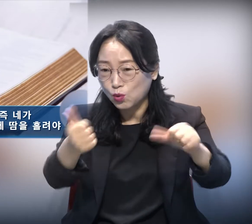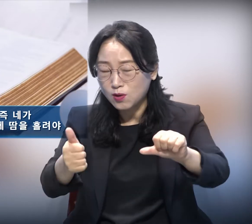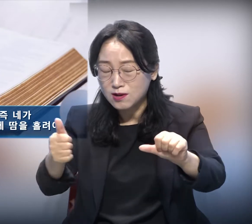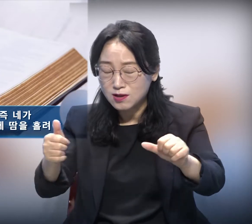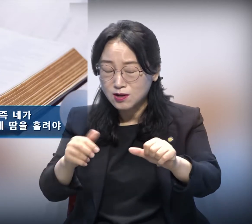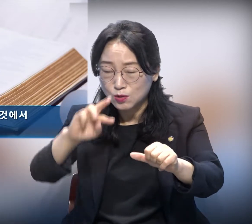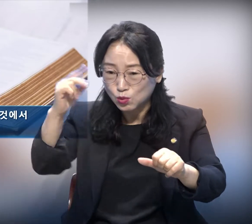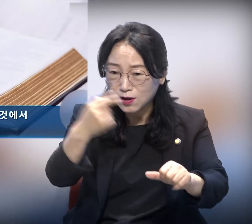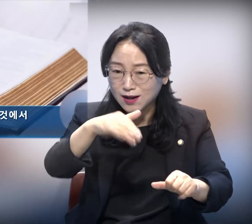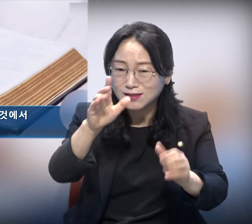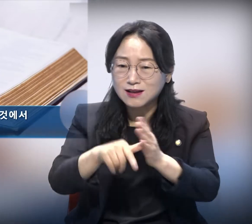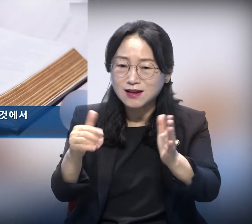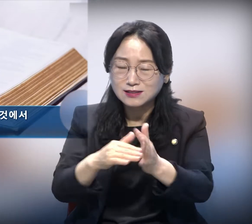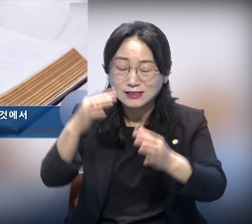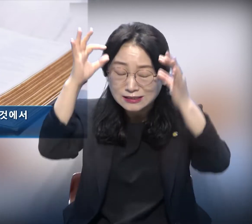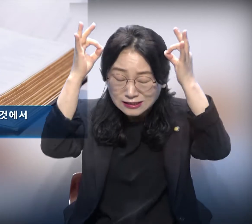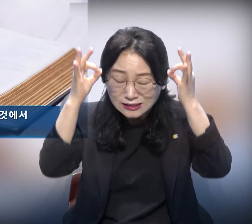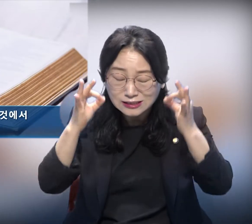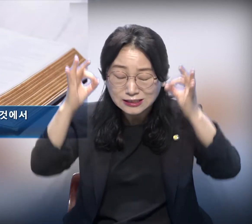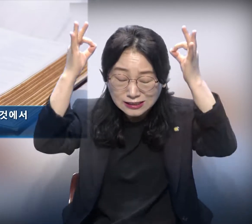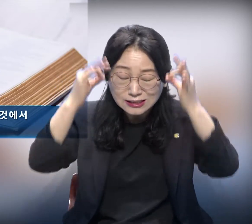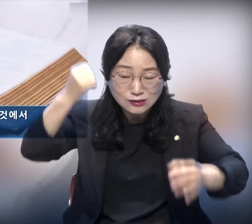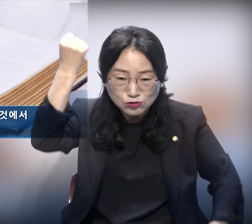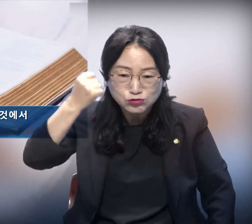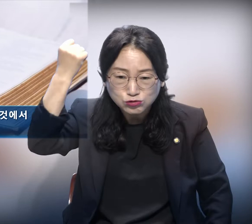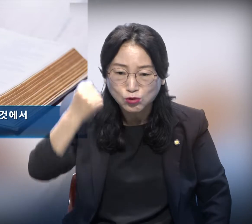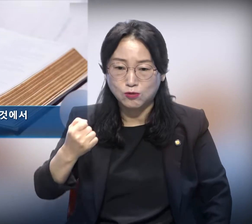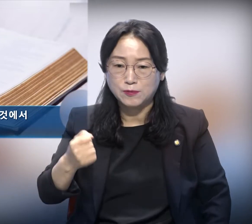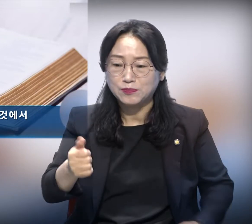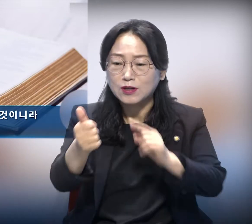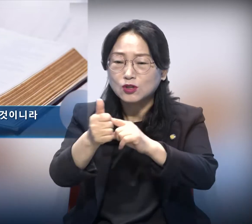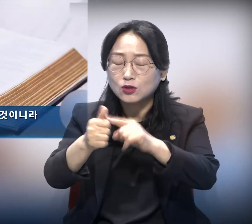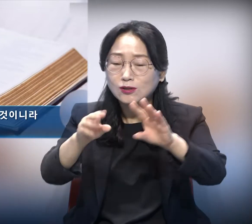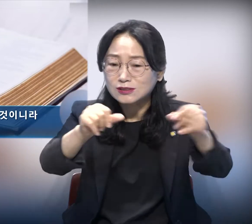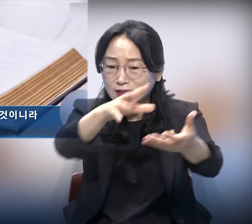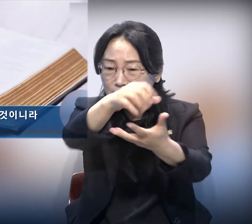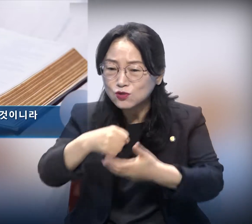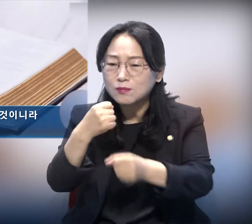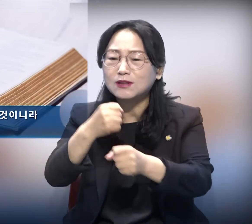땀을 흘려야 먹을 것을 먹으리니 내가 그것에서 취함을 입었음이라.